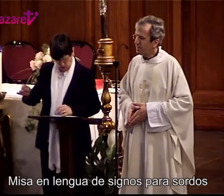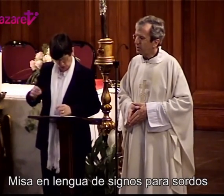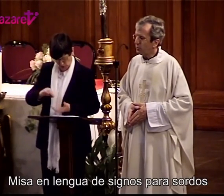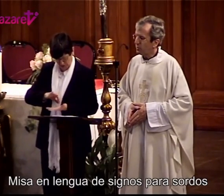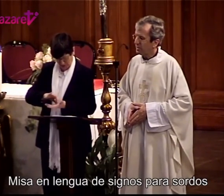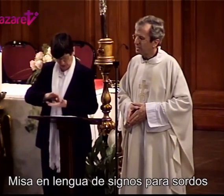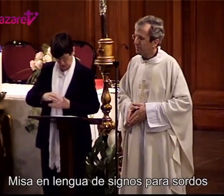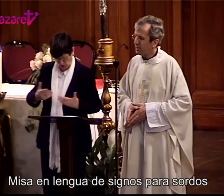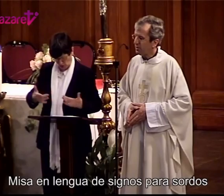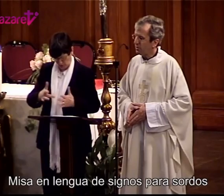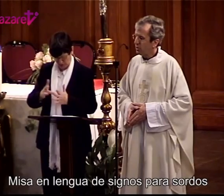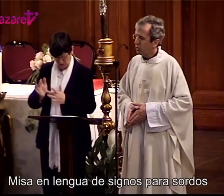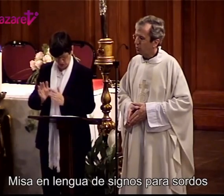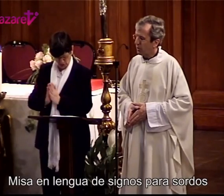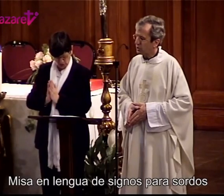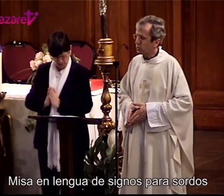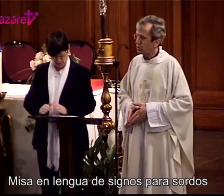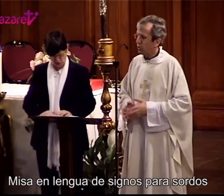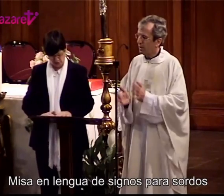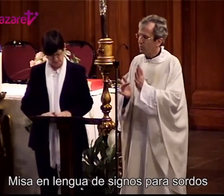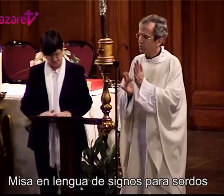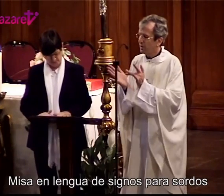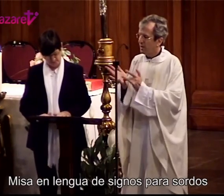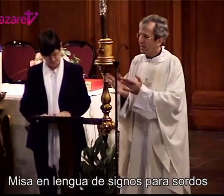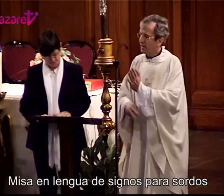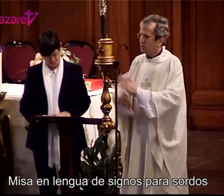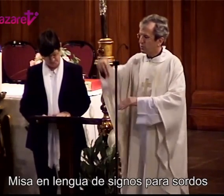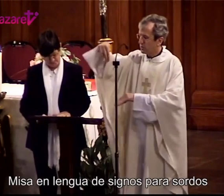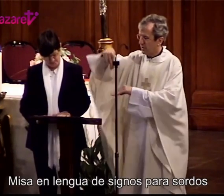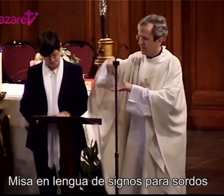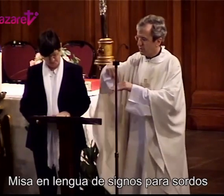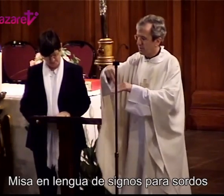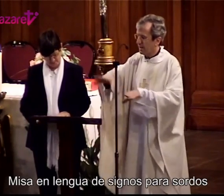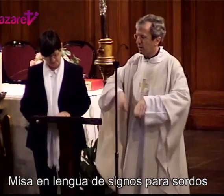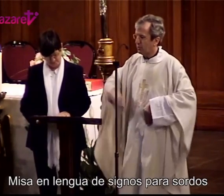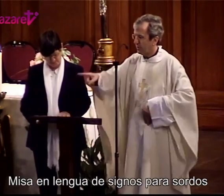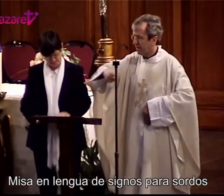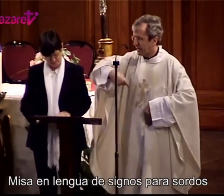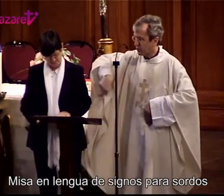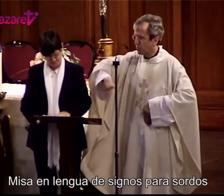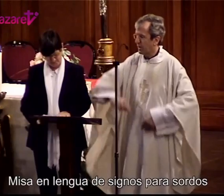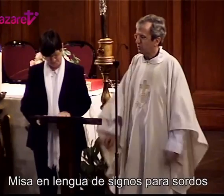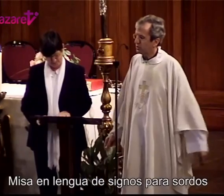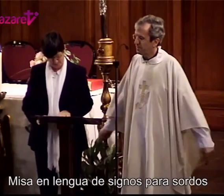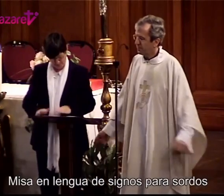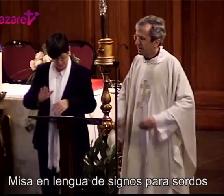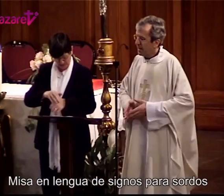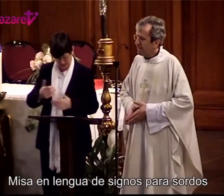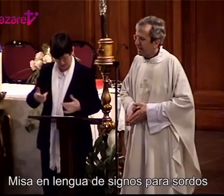espíritu de servicio como Jesús, oremos: Jesús resucitado, escúchanos. Para que